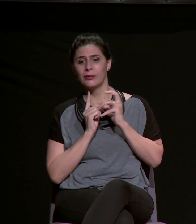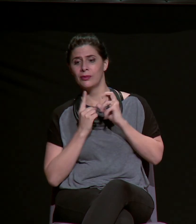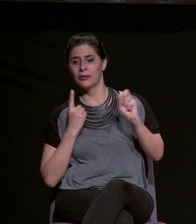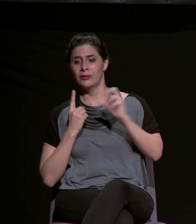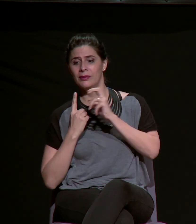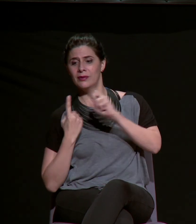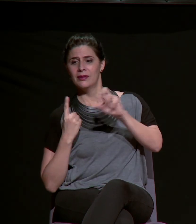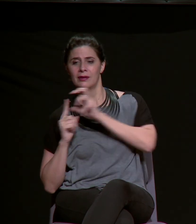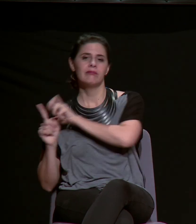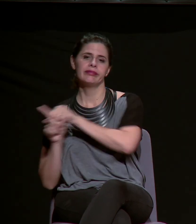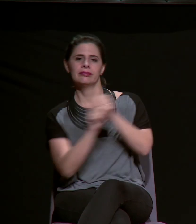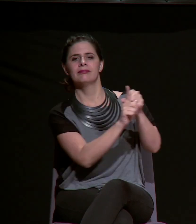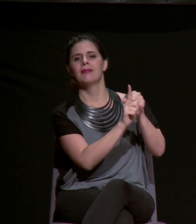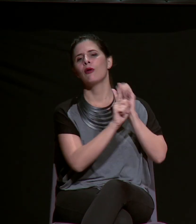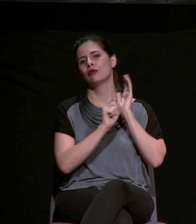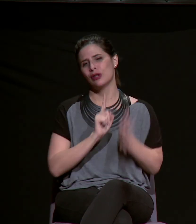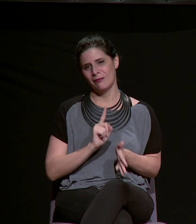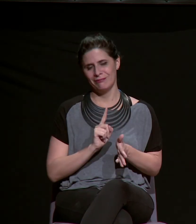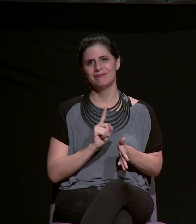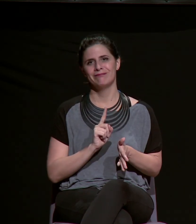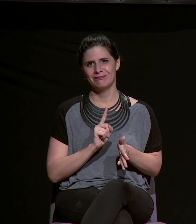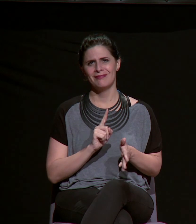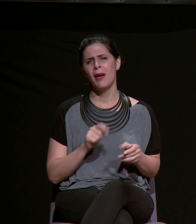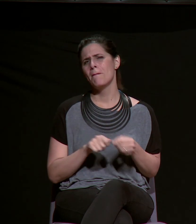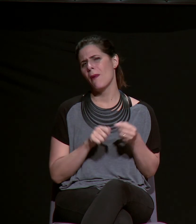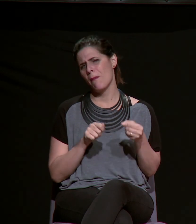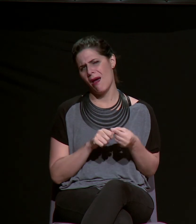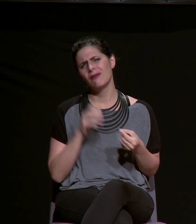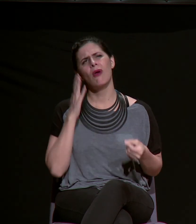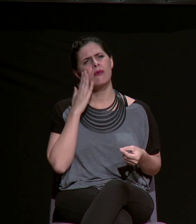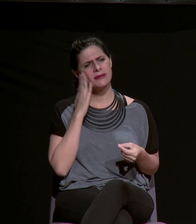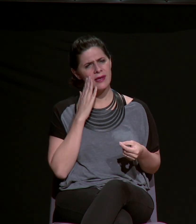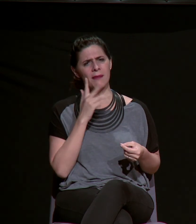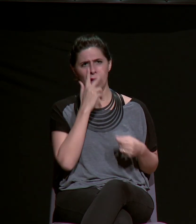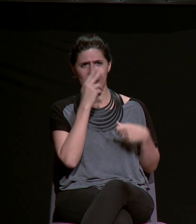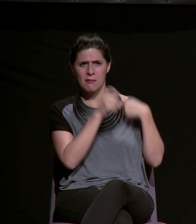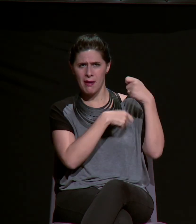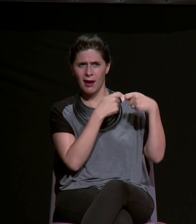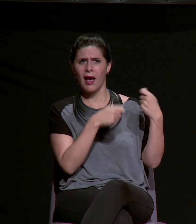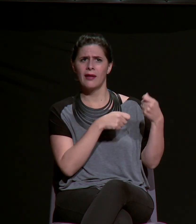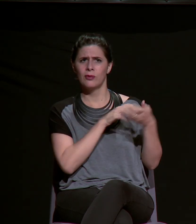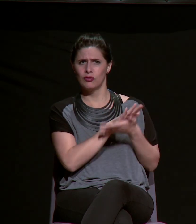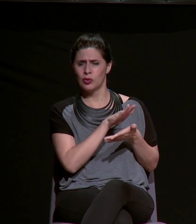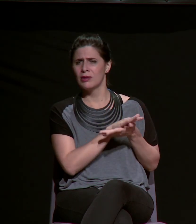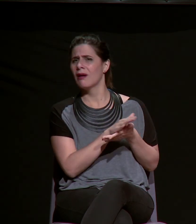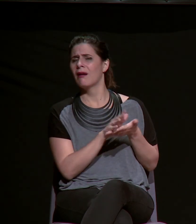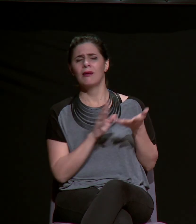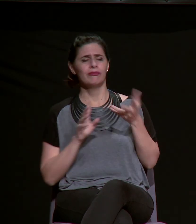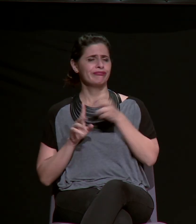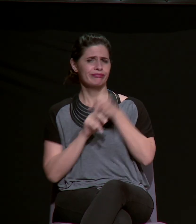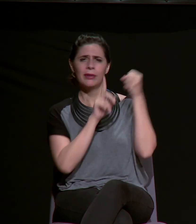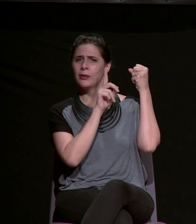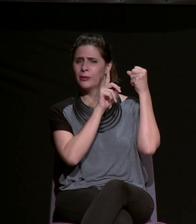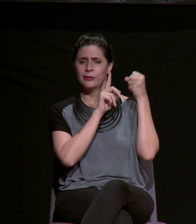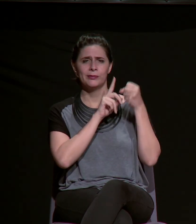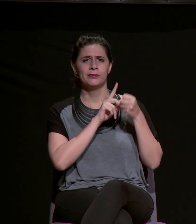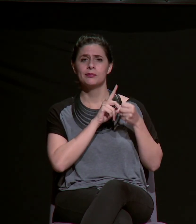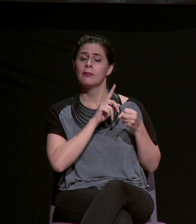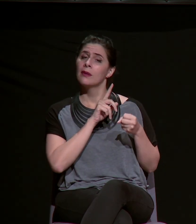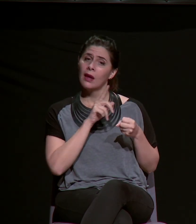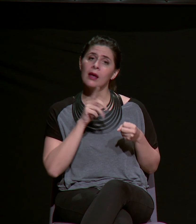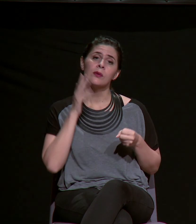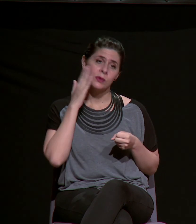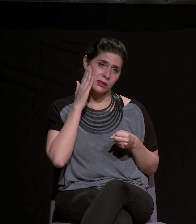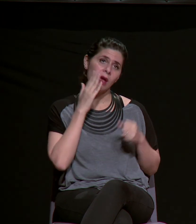Bobagem, uma absoluta bobagem. Claro que o mercado editorial se ampliou, muita gente começou a escrever coisas que são muito